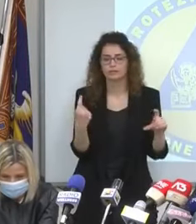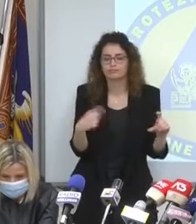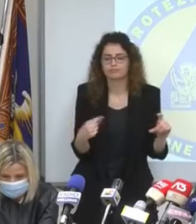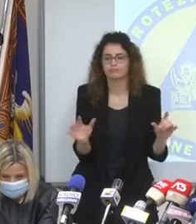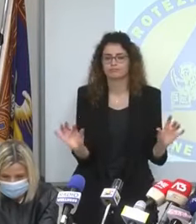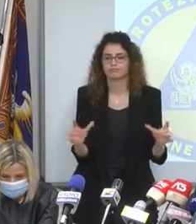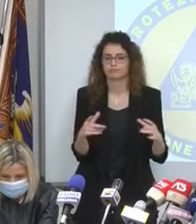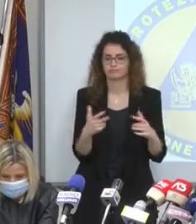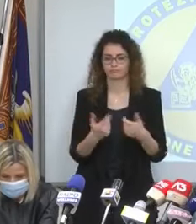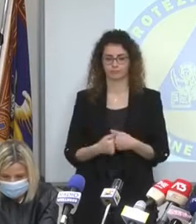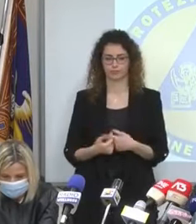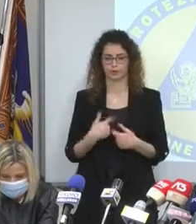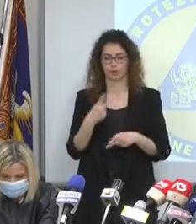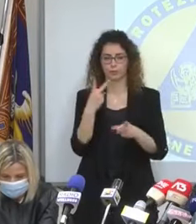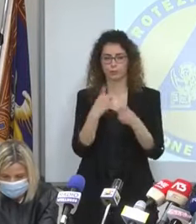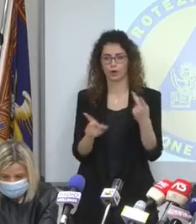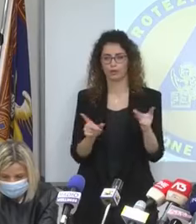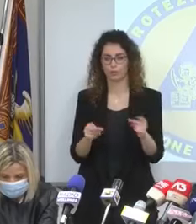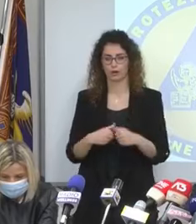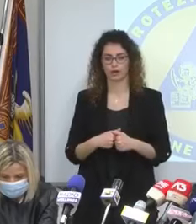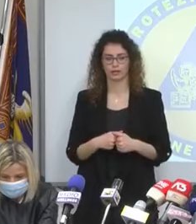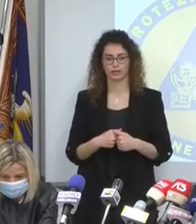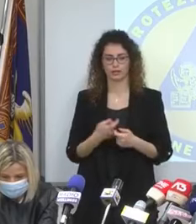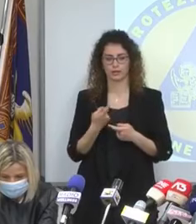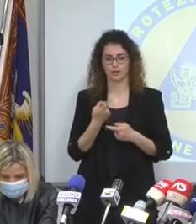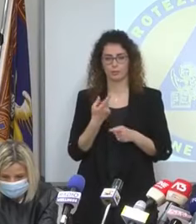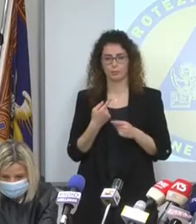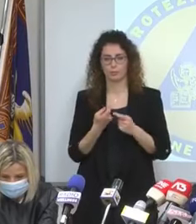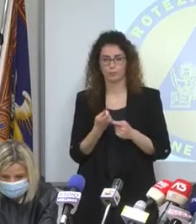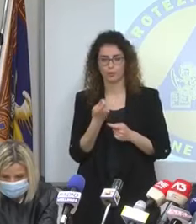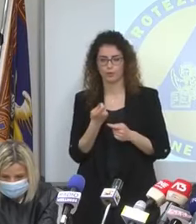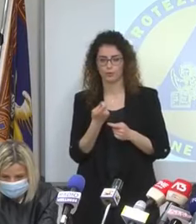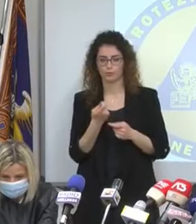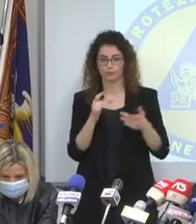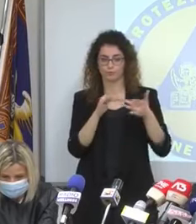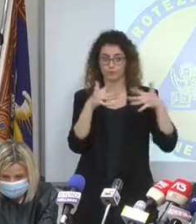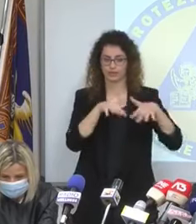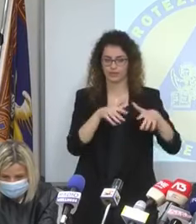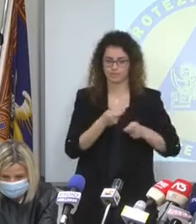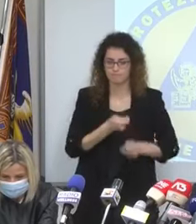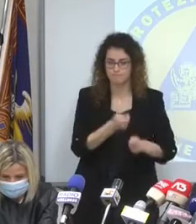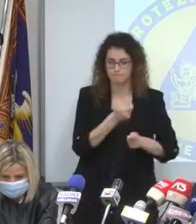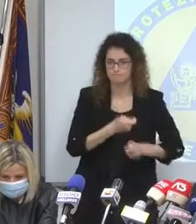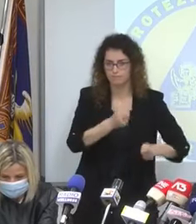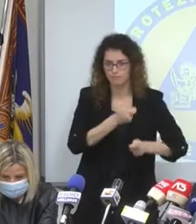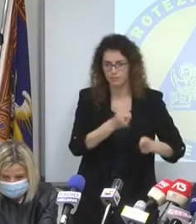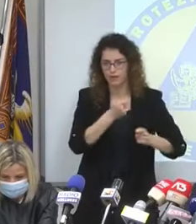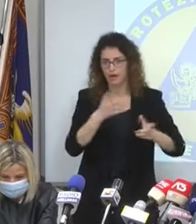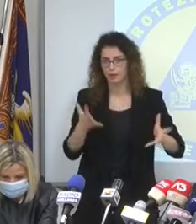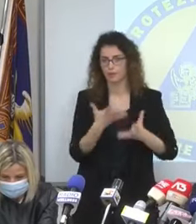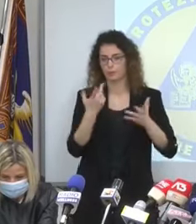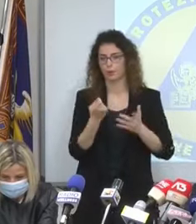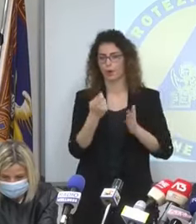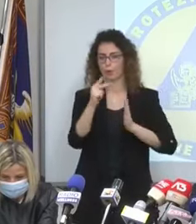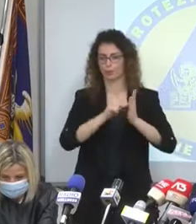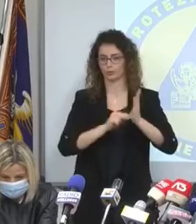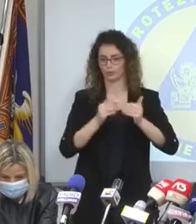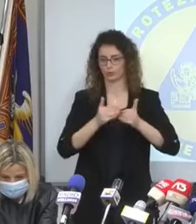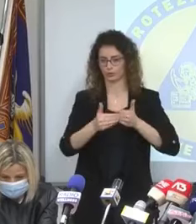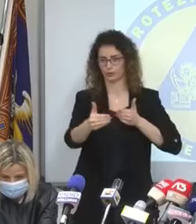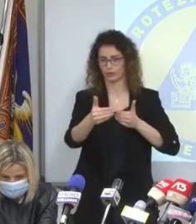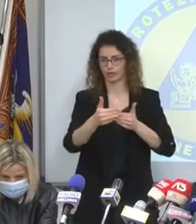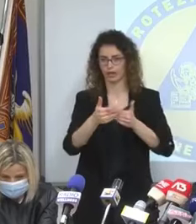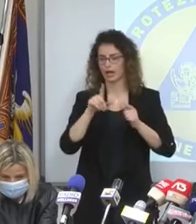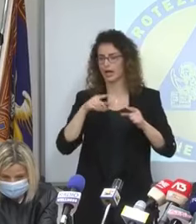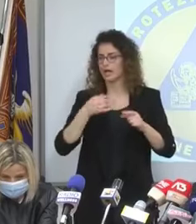Cioè, adesso stiamo tentando anche di forzare il sistema ancora di più per poter avere un minimo di prenotazione nel tempo, però sempre